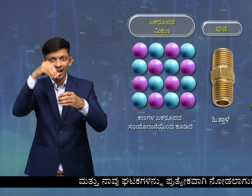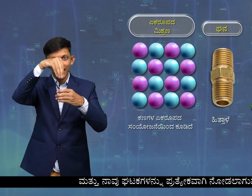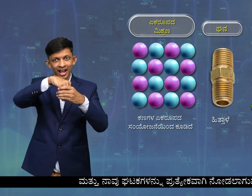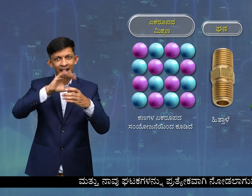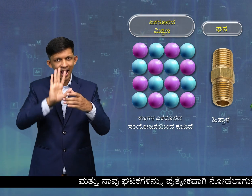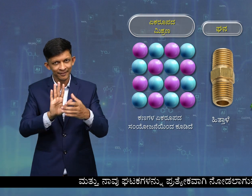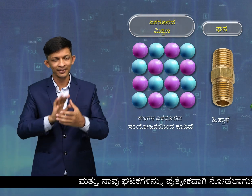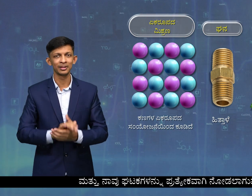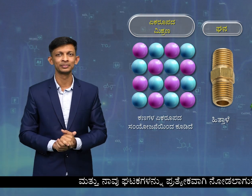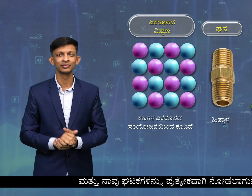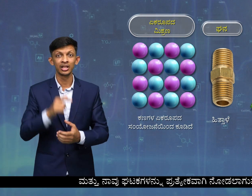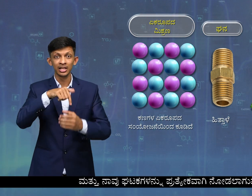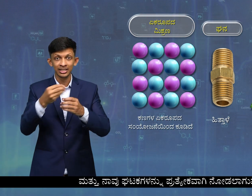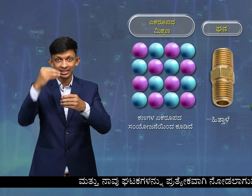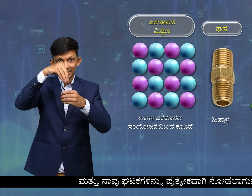ಘಟಕಗಳನ್ನು ಪ್ರತ್ಯೇಕವಾಗಿ ನೋಡಲಾಗುವುದಿಲ್ಲ.